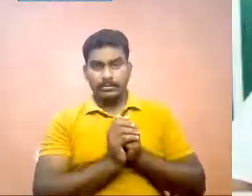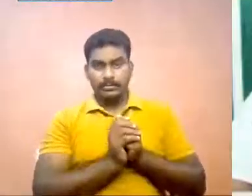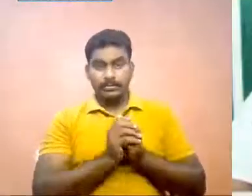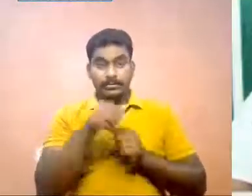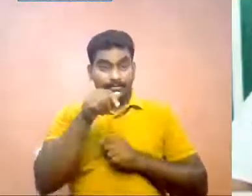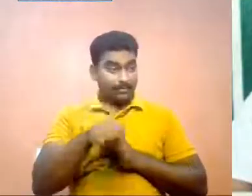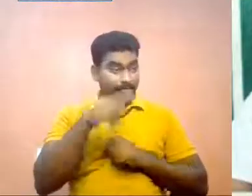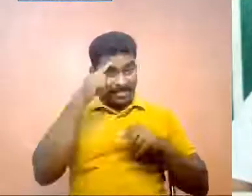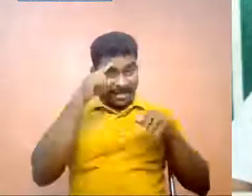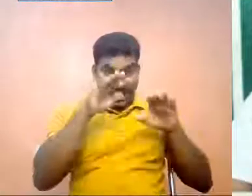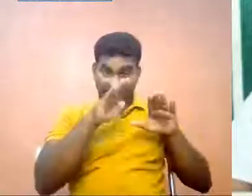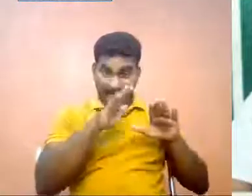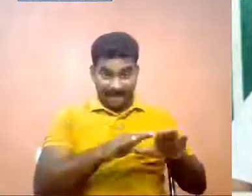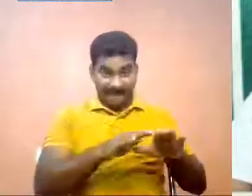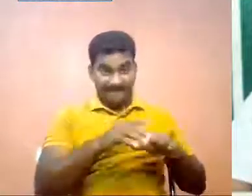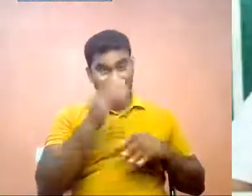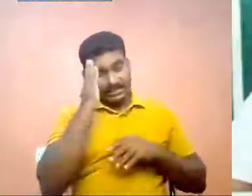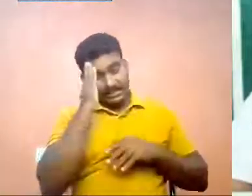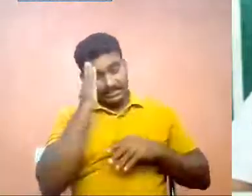താമസിപ്പിക്കാൻ പറ്റിയ